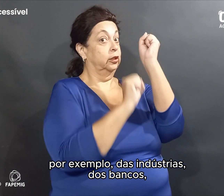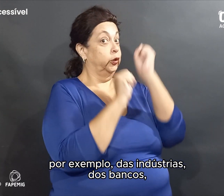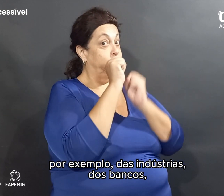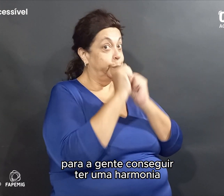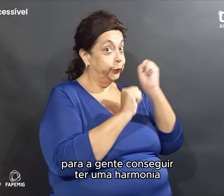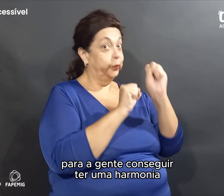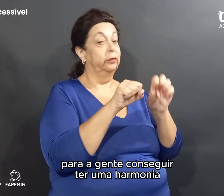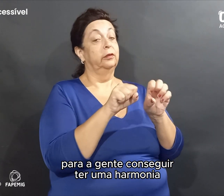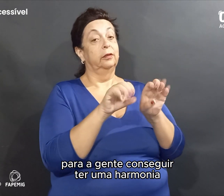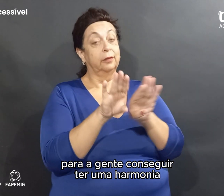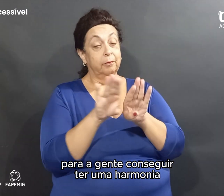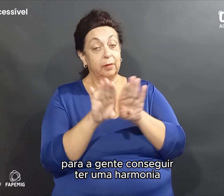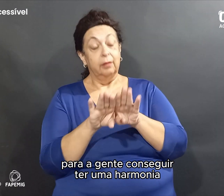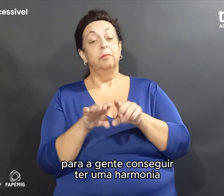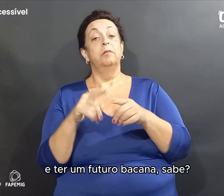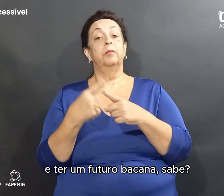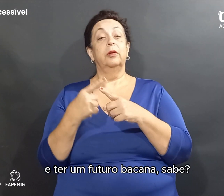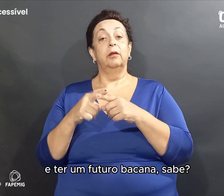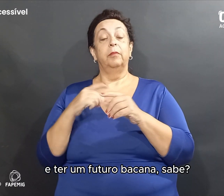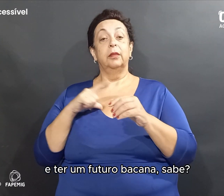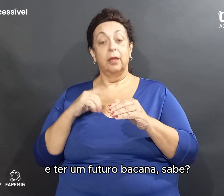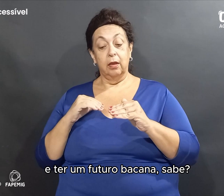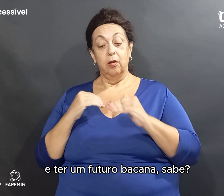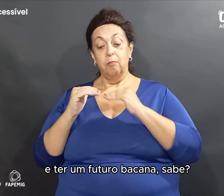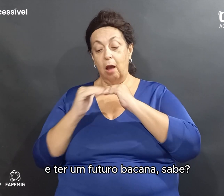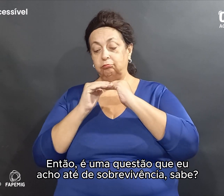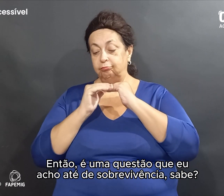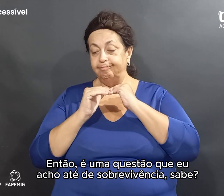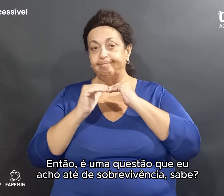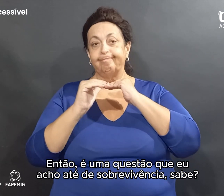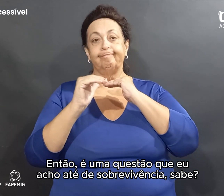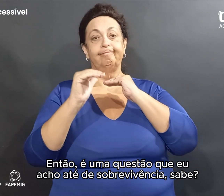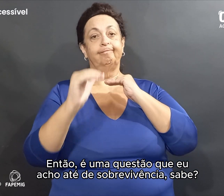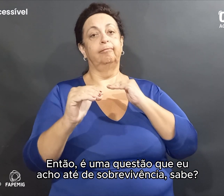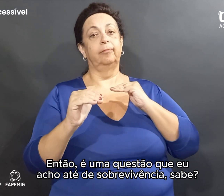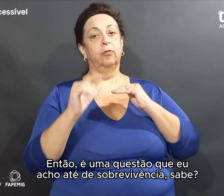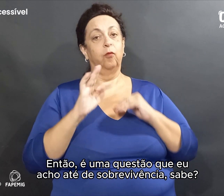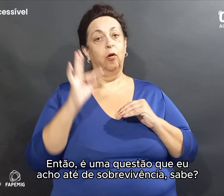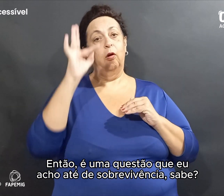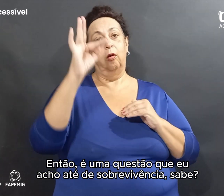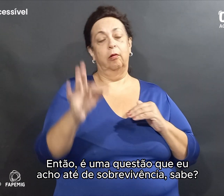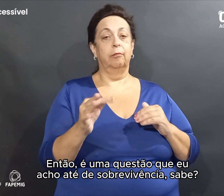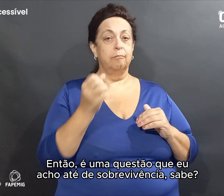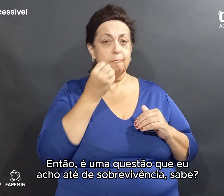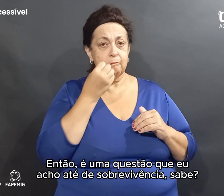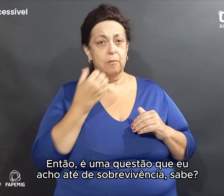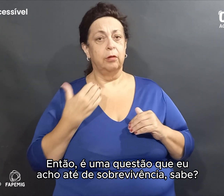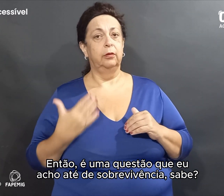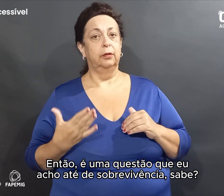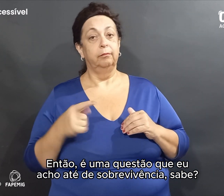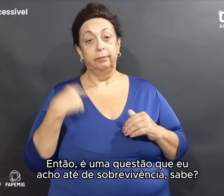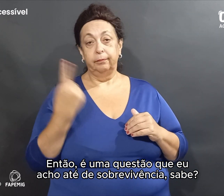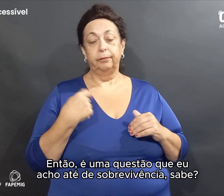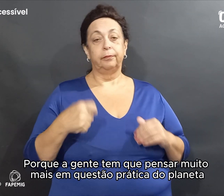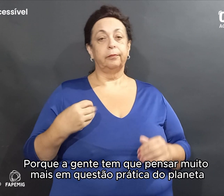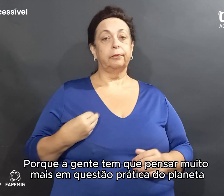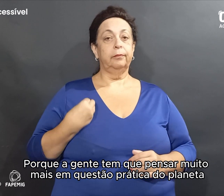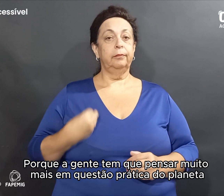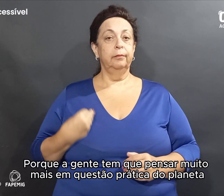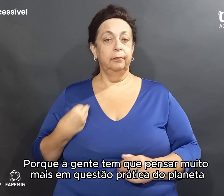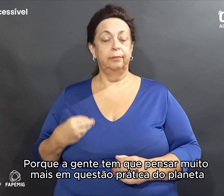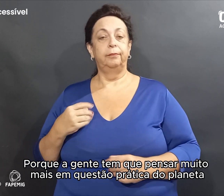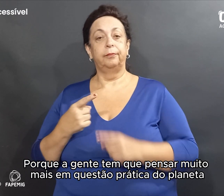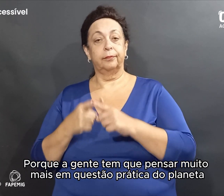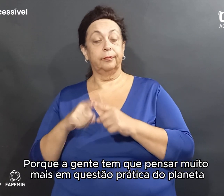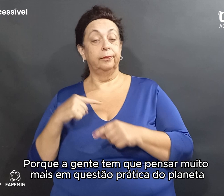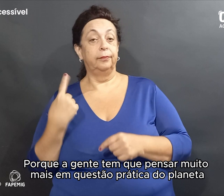dos bancos, para a gente conseguir ter uma harmonia e ter um futuro bacana, sabe? Então, é uma questão que eu acho até de sobrevivência, sabe? Porque a